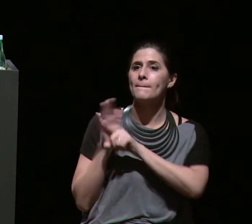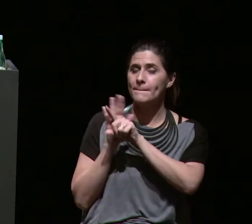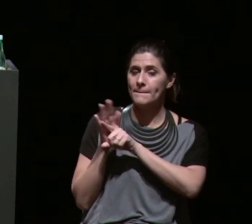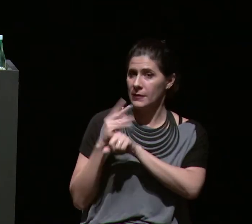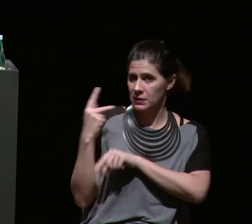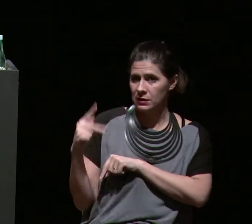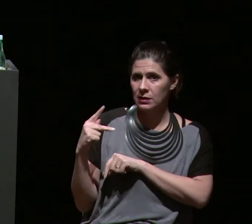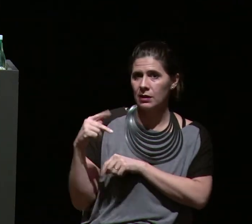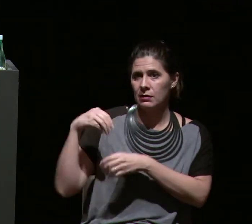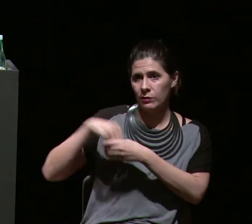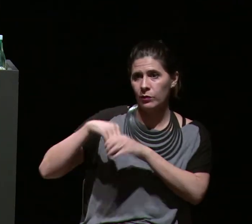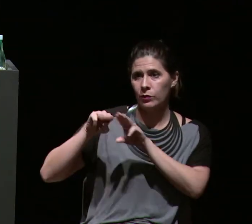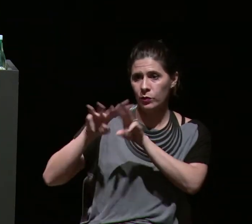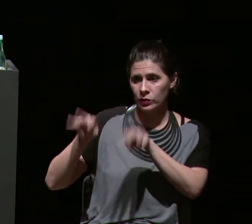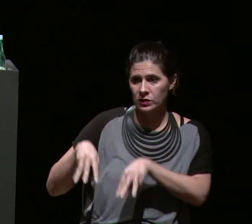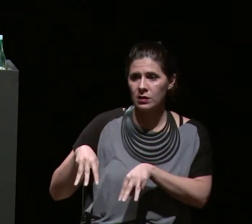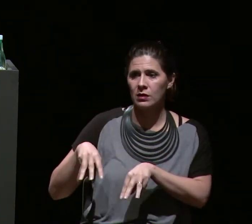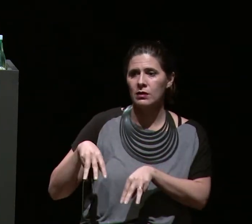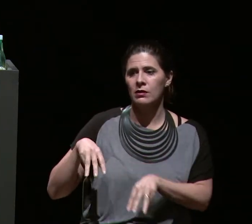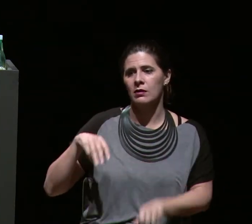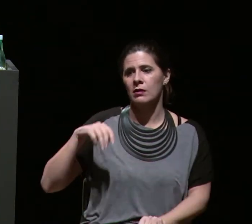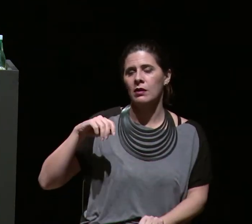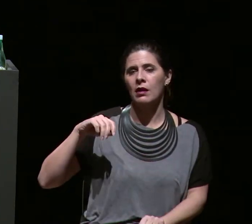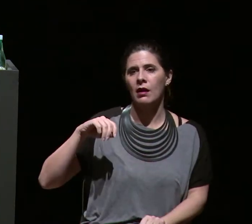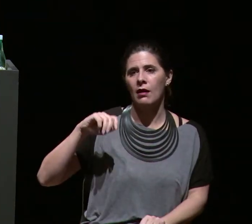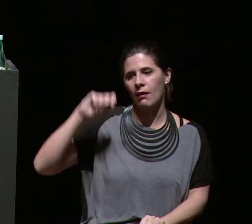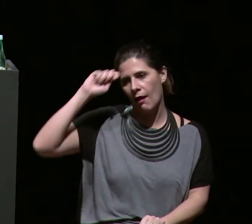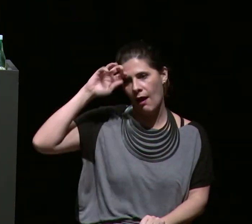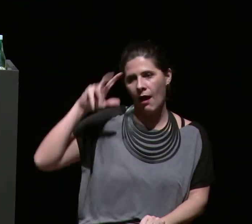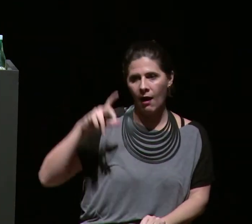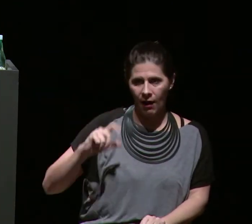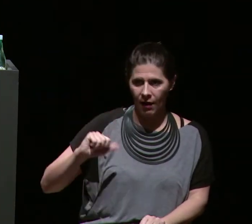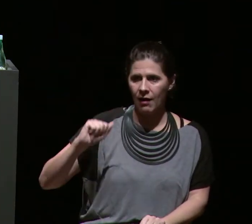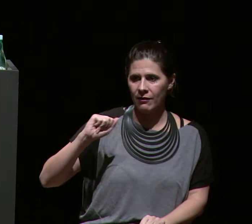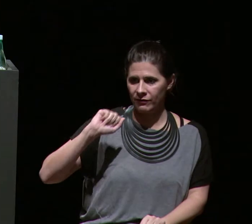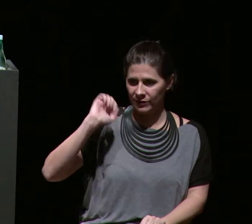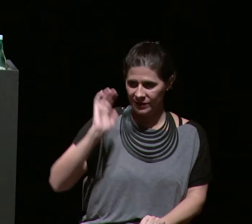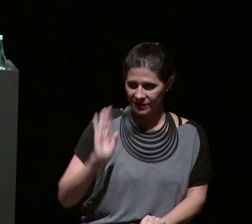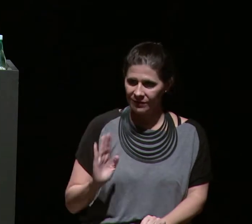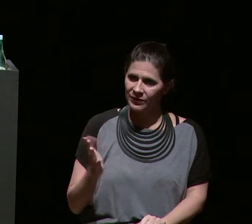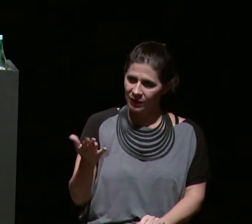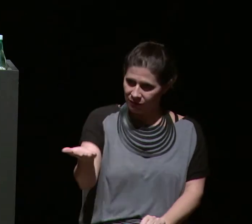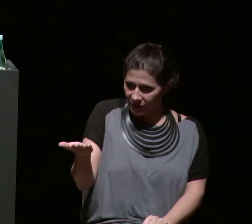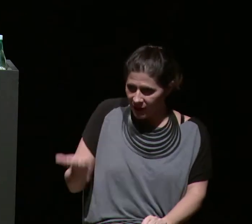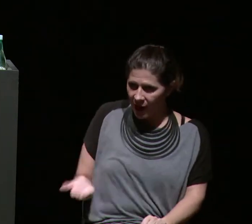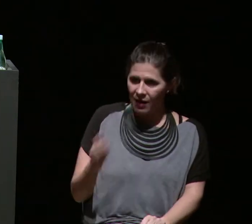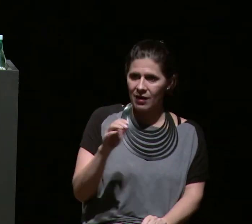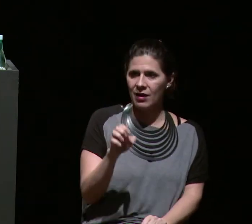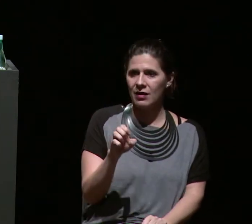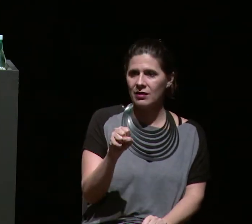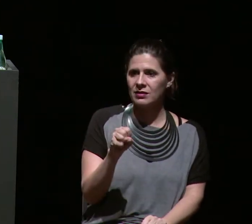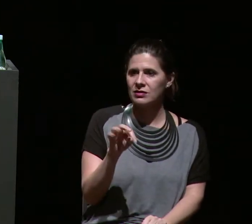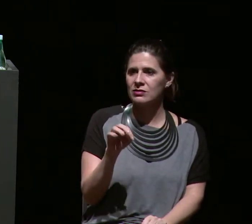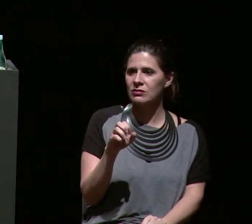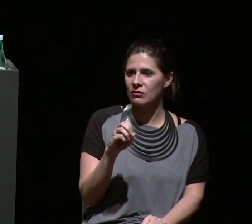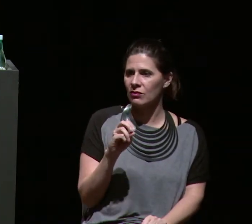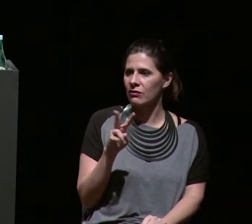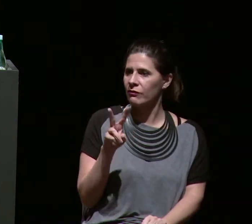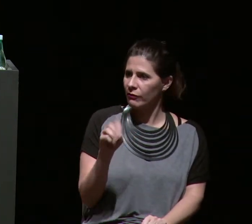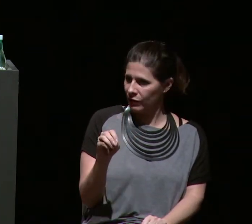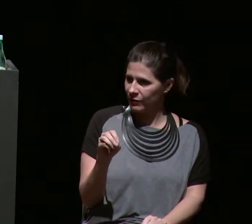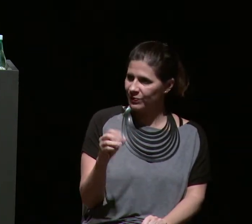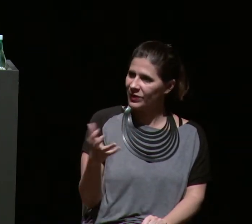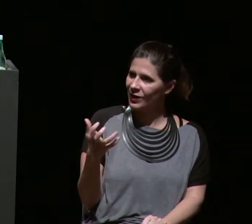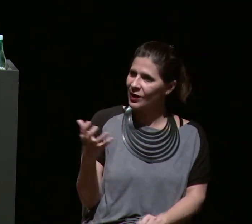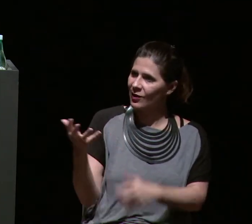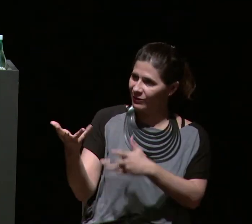E eu queria convidar a Estorvo Silva, para fazer essa mediação. Queria destacar que quis te fazer esse convite por